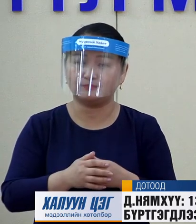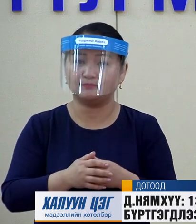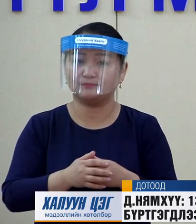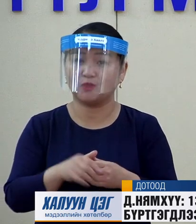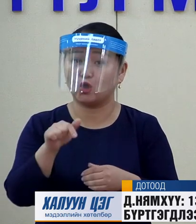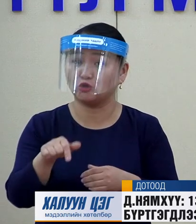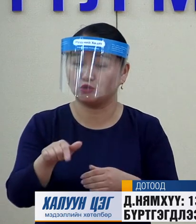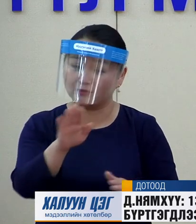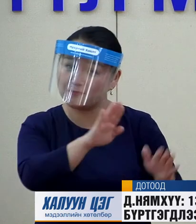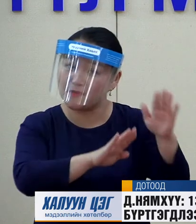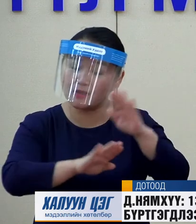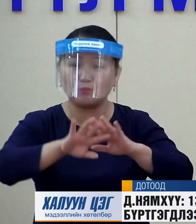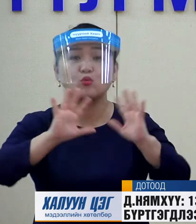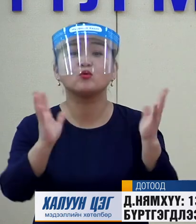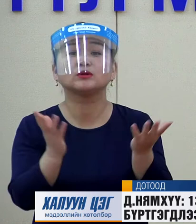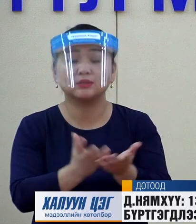одоо өнөөдрийн байдлаар нийт